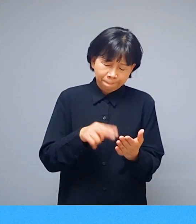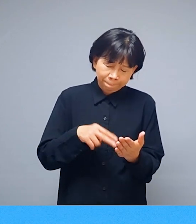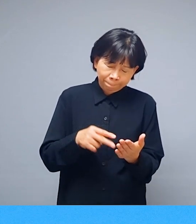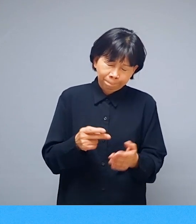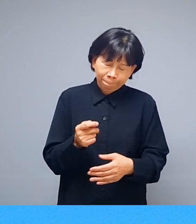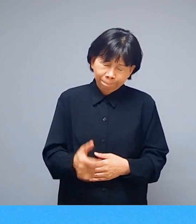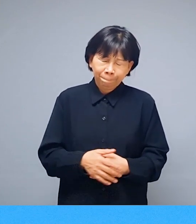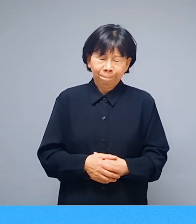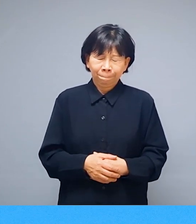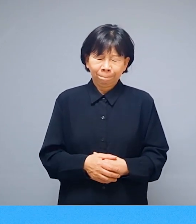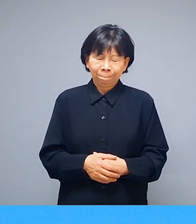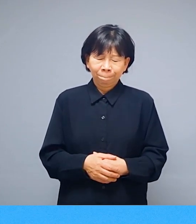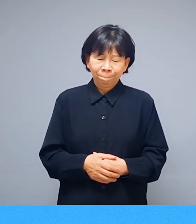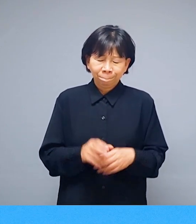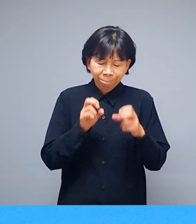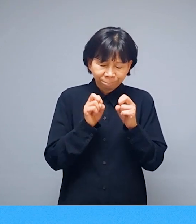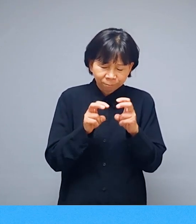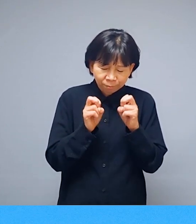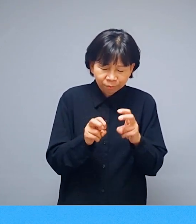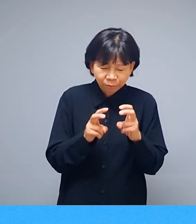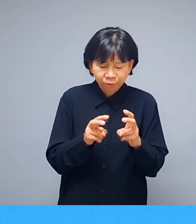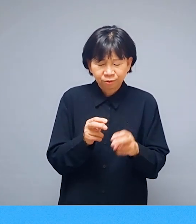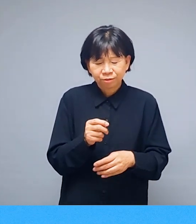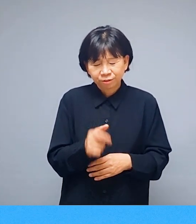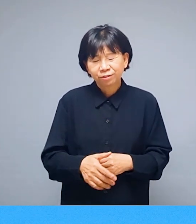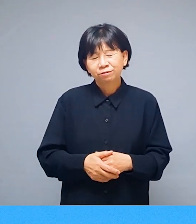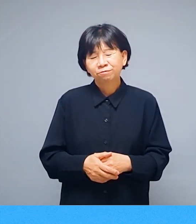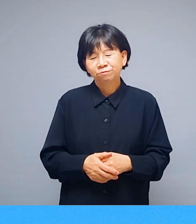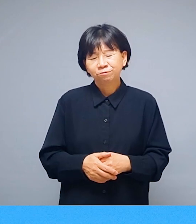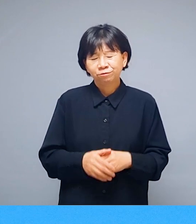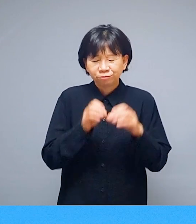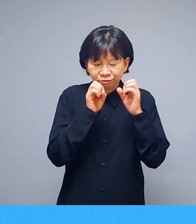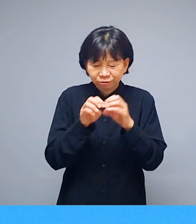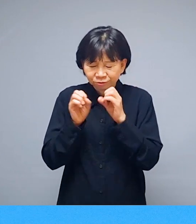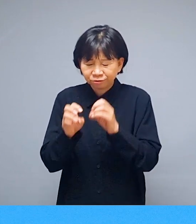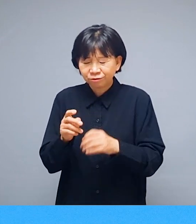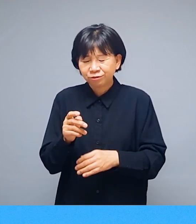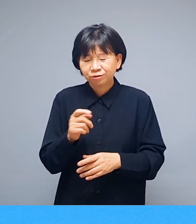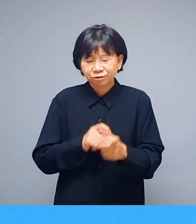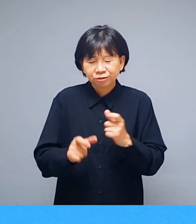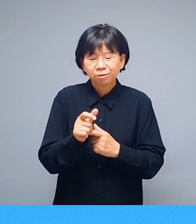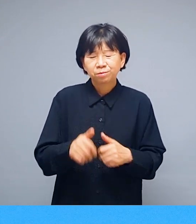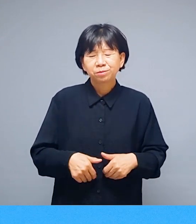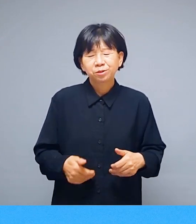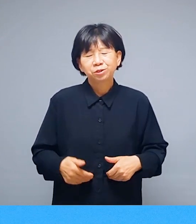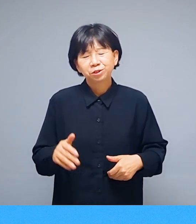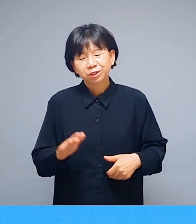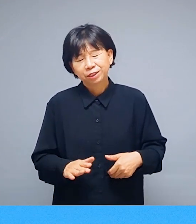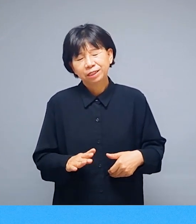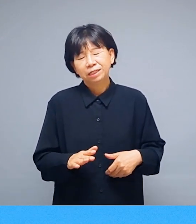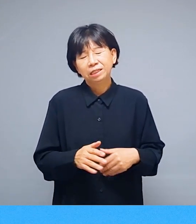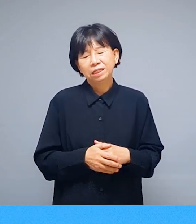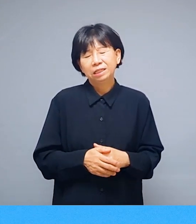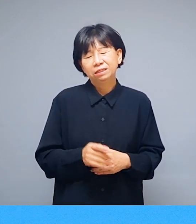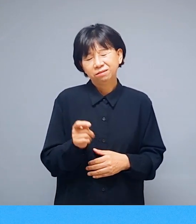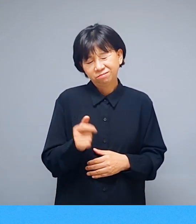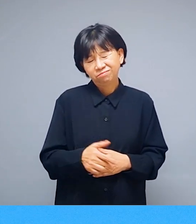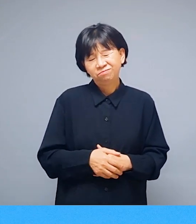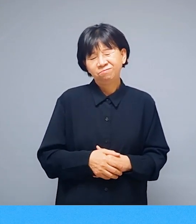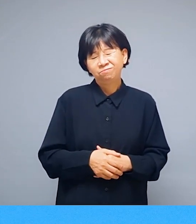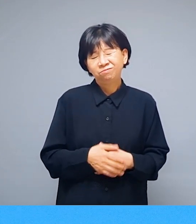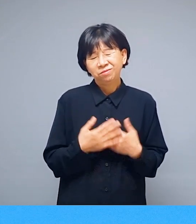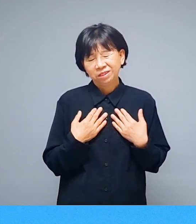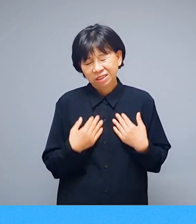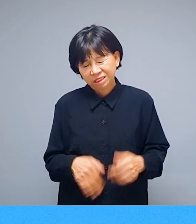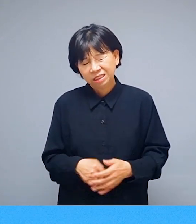더 선교해야 되는데 좀 더 해야 되는데 그 영혼들에 대해서 지친 마음이